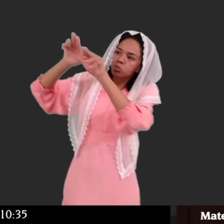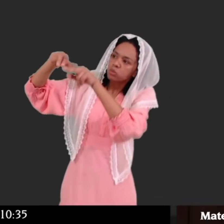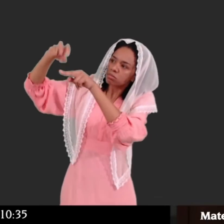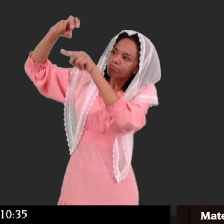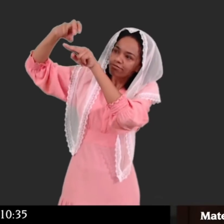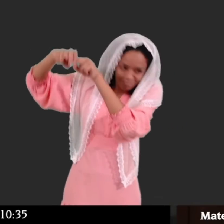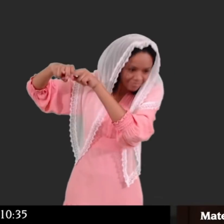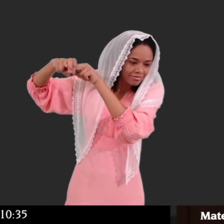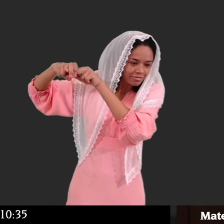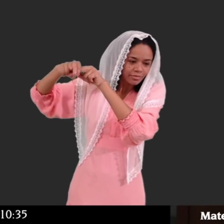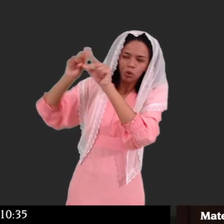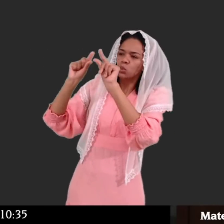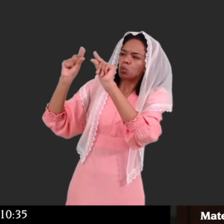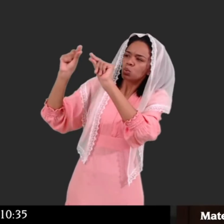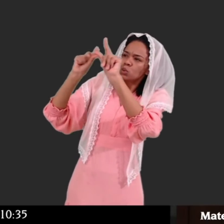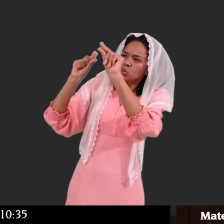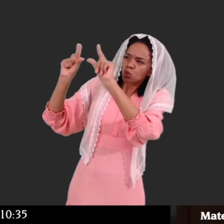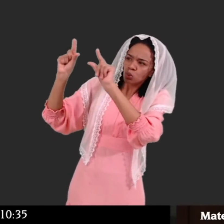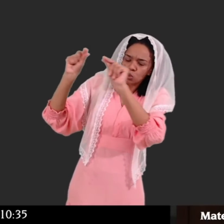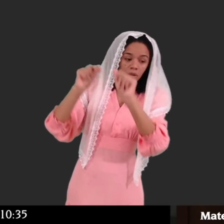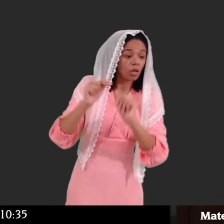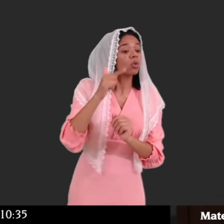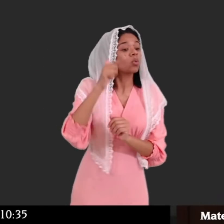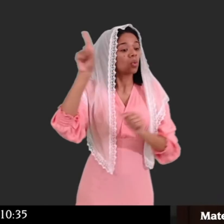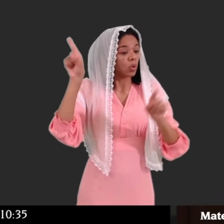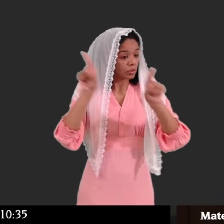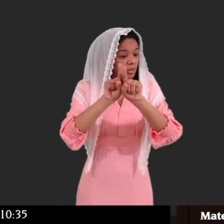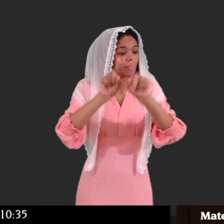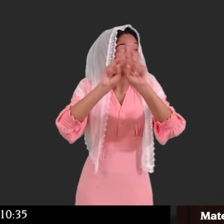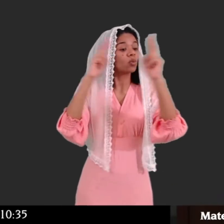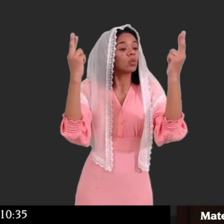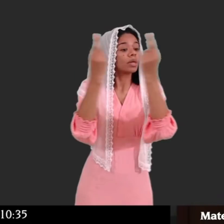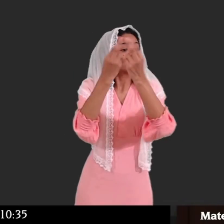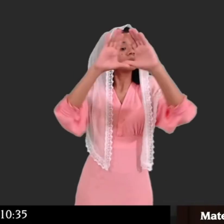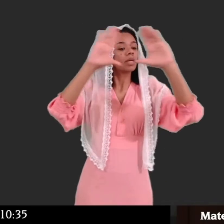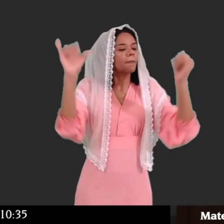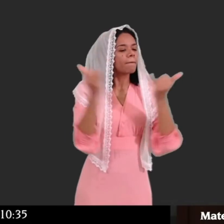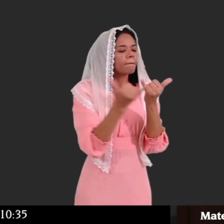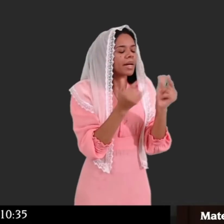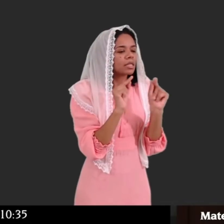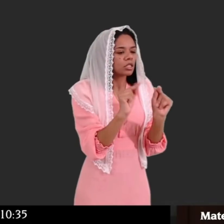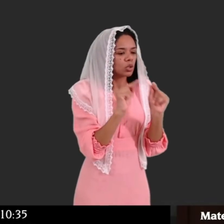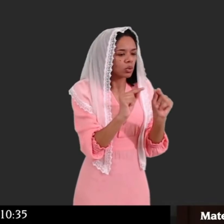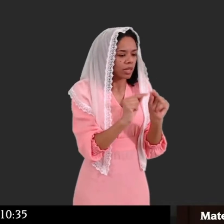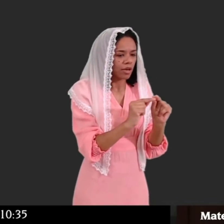Outra parábola lhes disse: o reino dos céus é semelhante ao fermento que uma mulher toma e introduz em 3 medidas